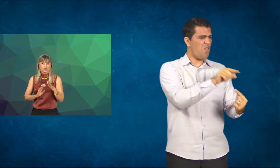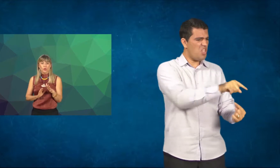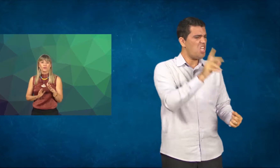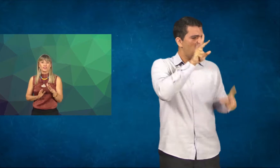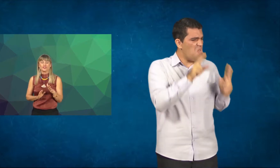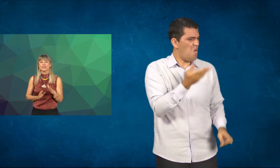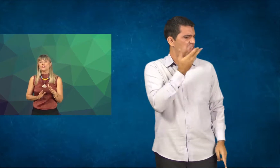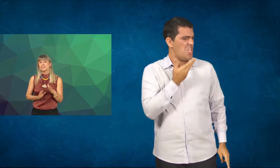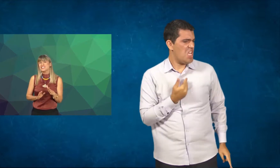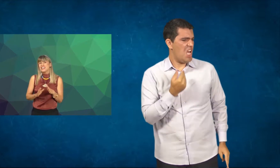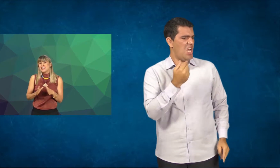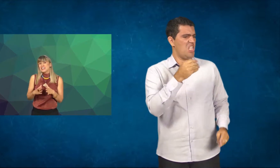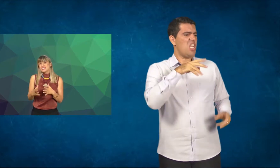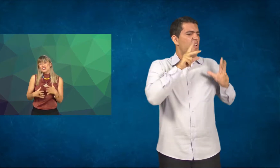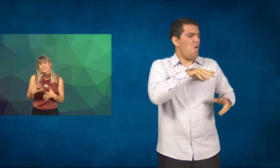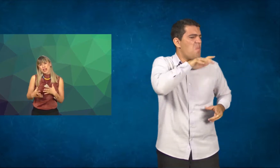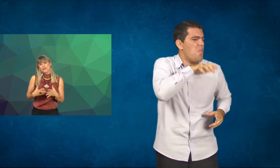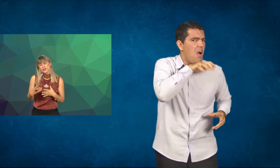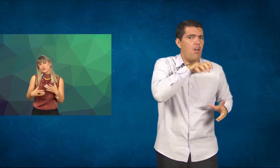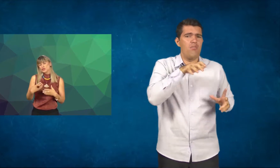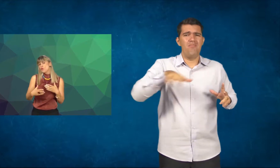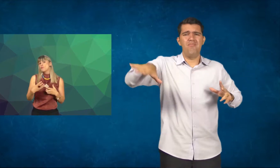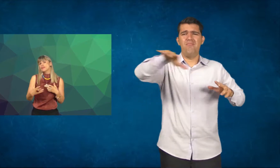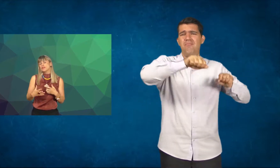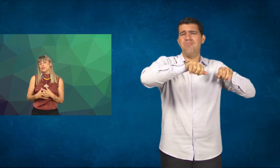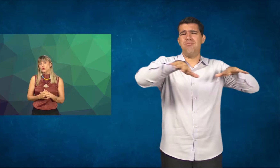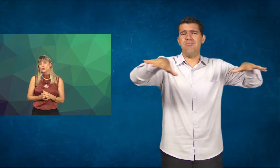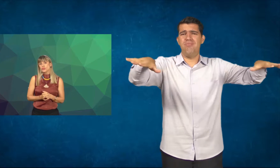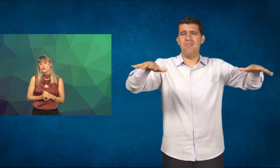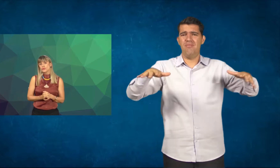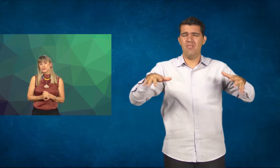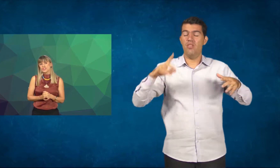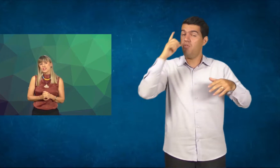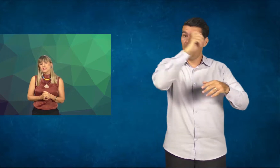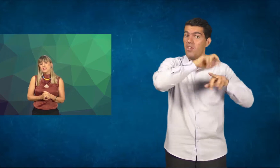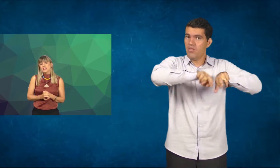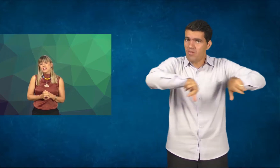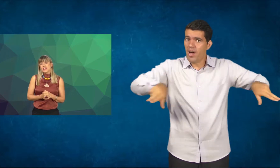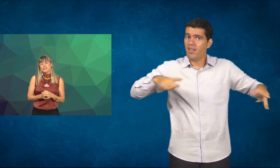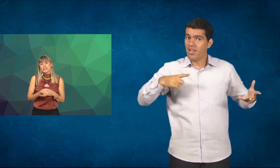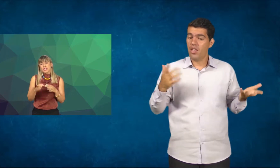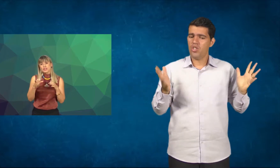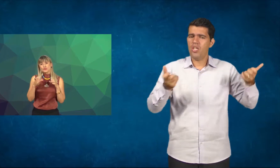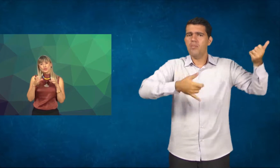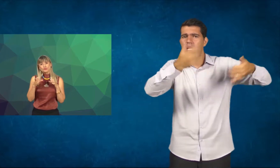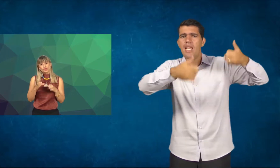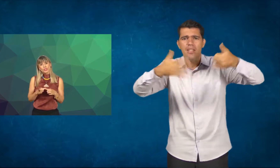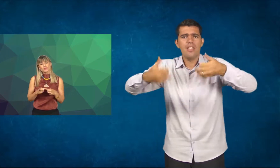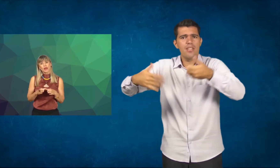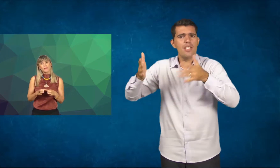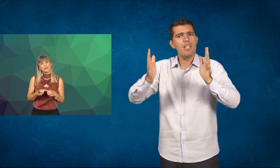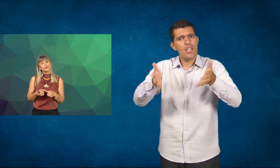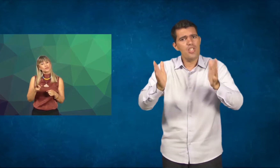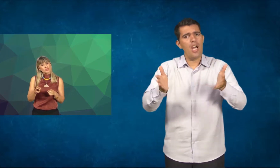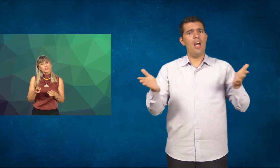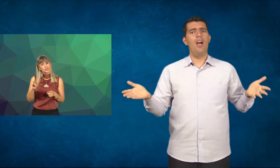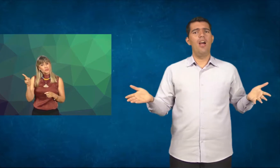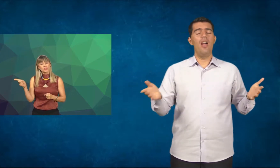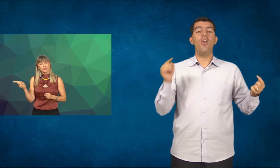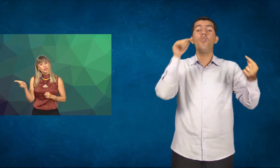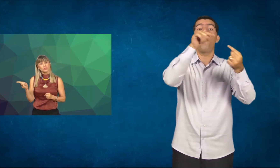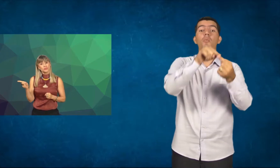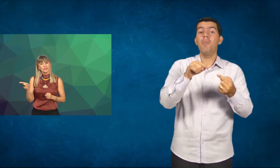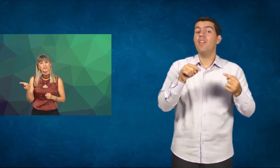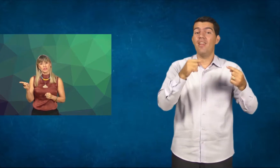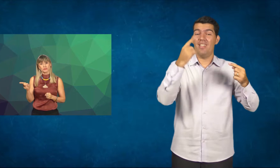selvagem dos povos indígenas, esses desafios que eu comentei todos aqui com vocês, eles se relacionam diretamente com os